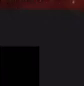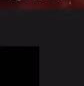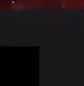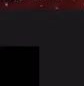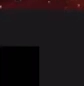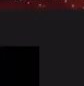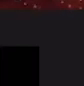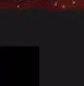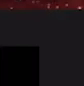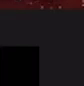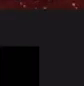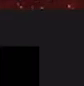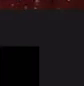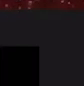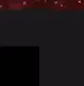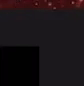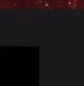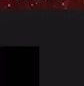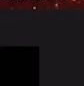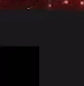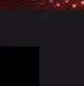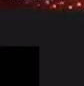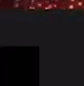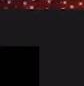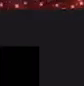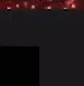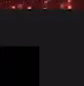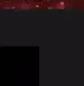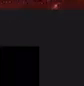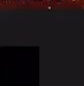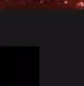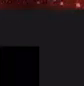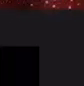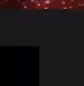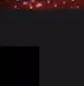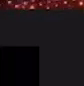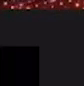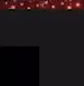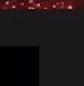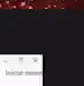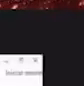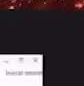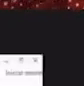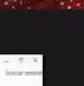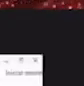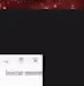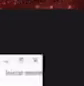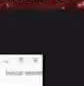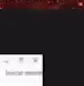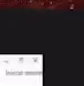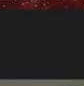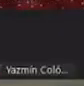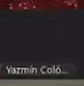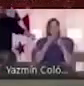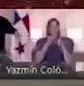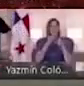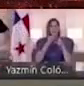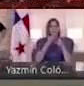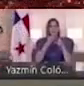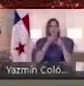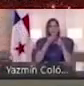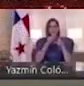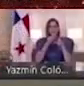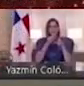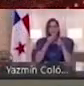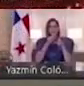salud. Y puedo decirles que como una persona que, al igual que Michelle, tengo entendido, ha padecido el COVID-19